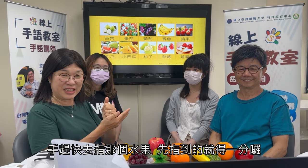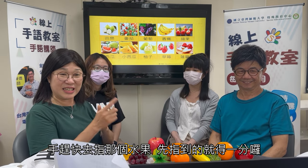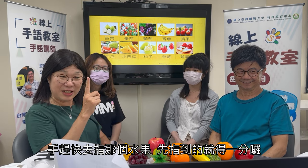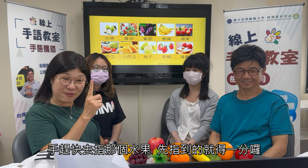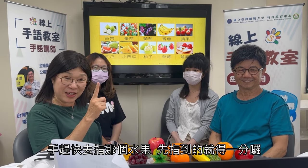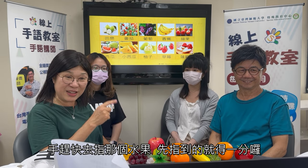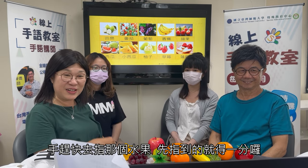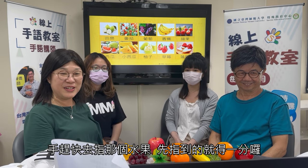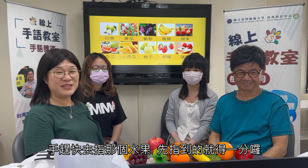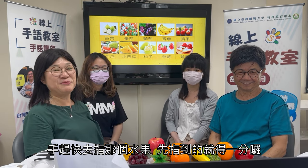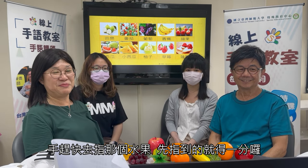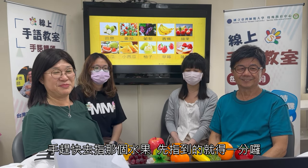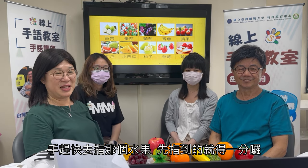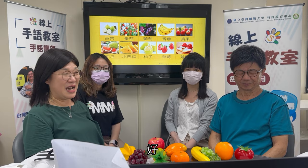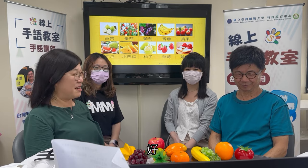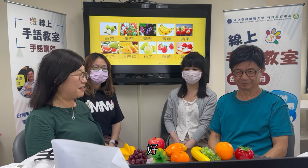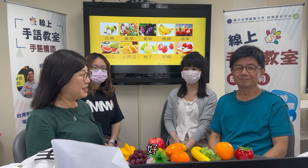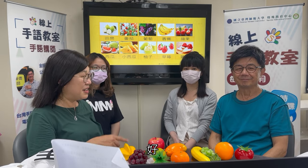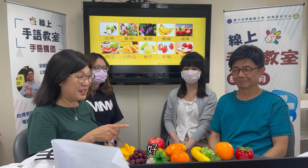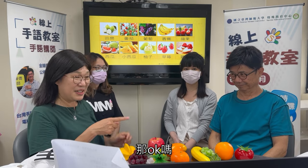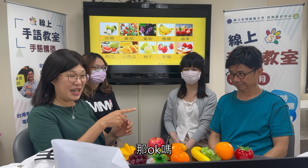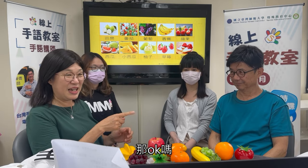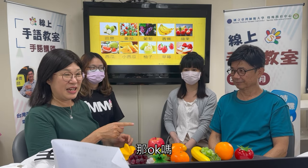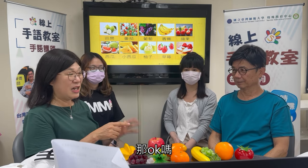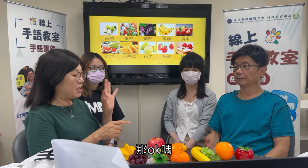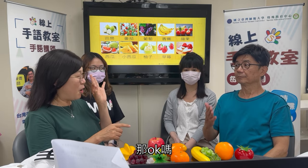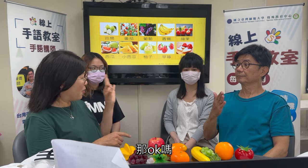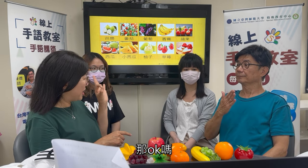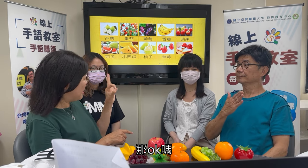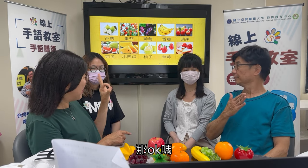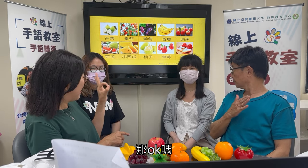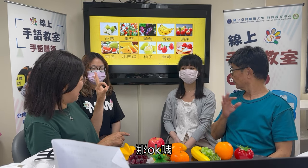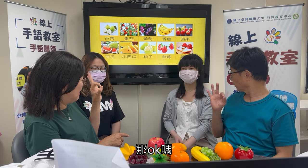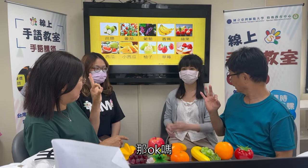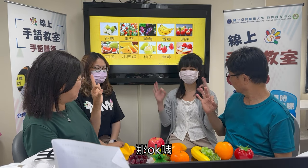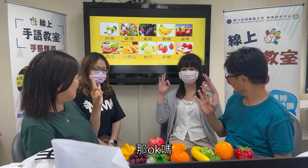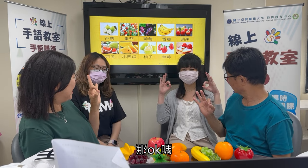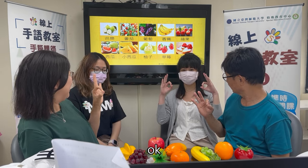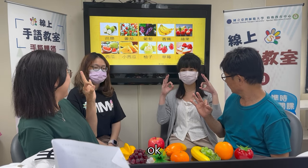一分哦。好，那 OK 吗？OK，